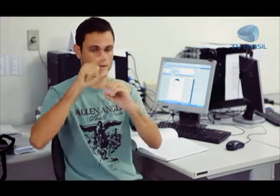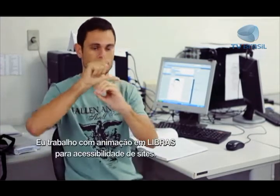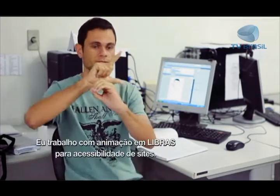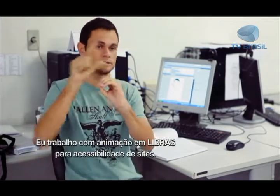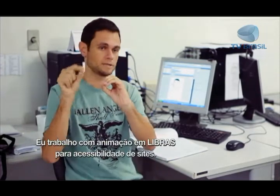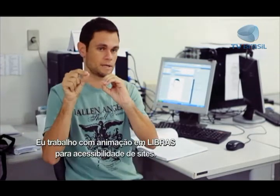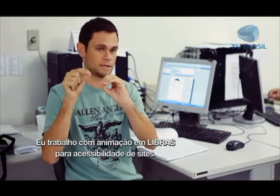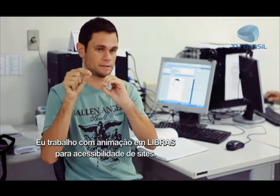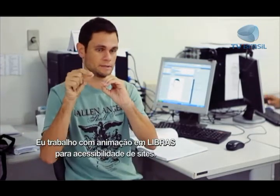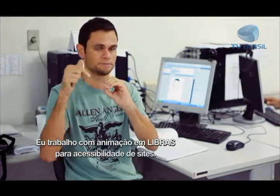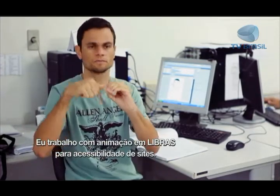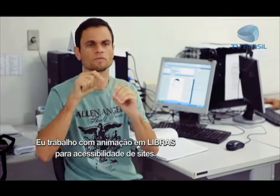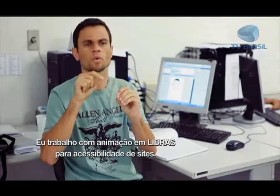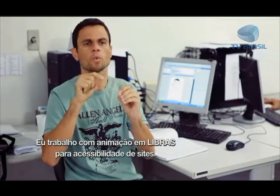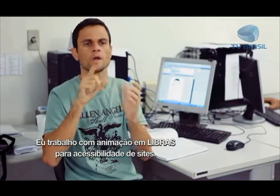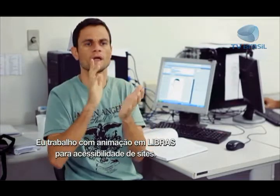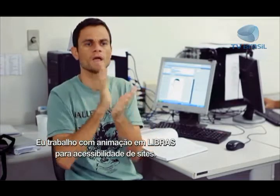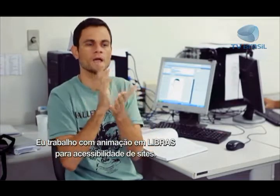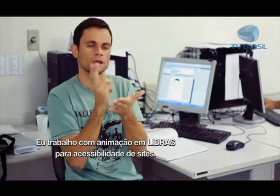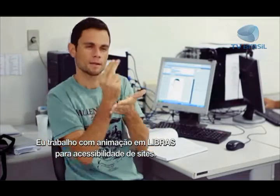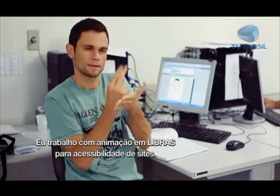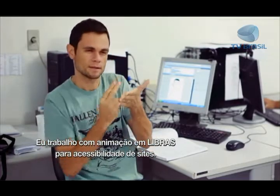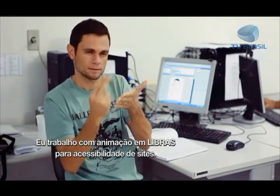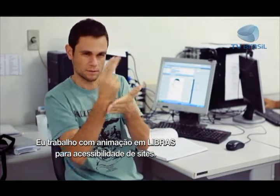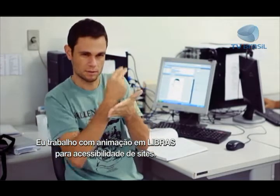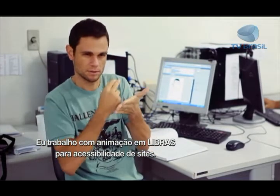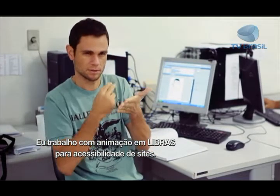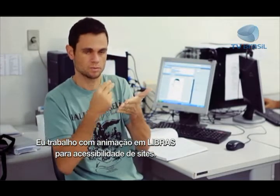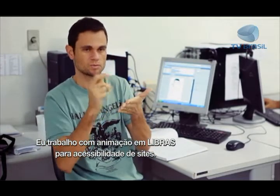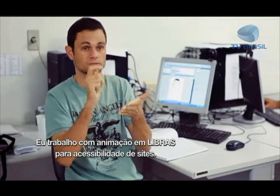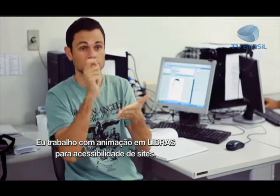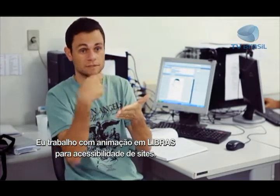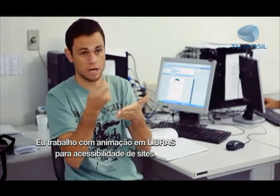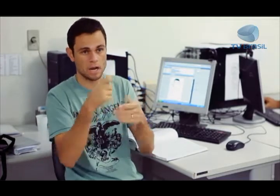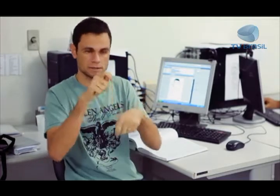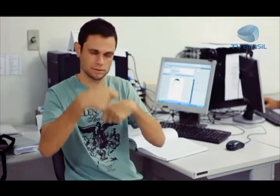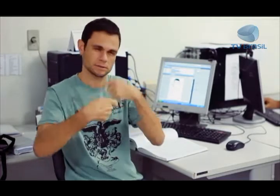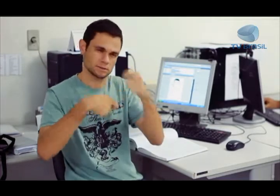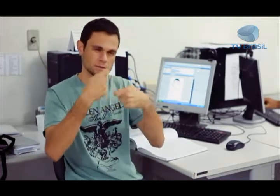Eu trabalho com animação em Libras para acessibilidade de sites.